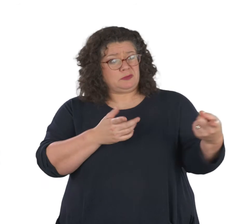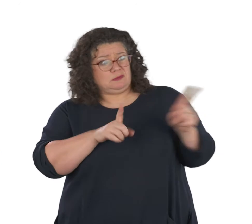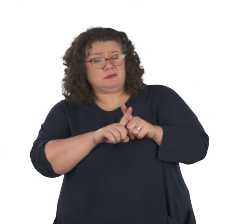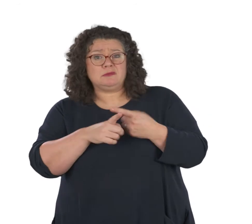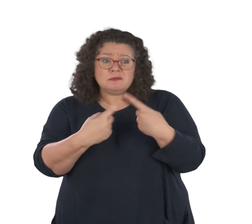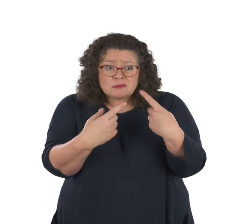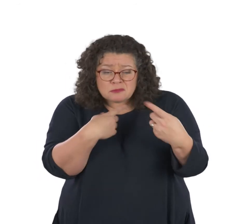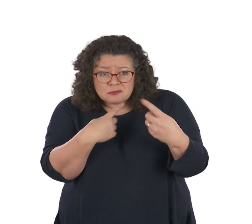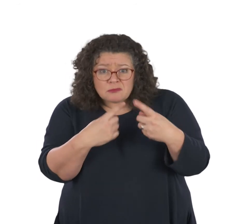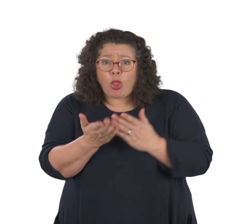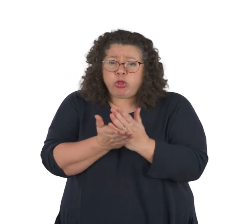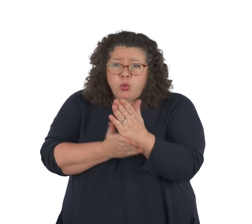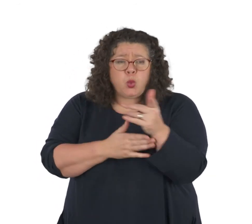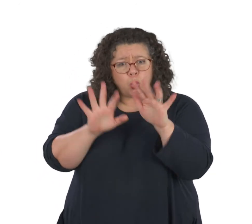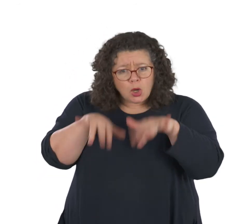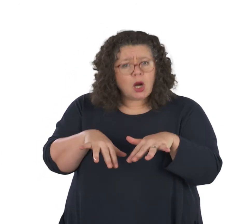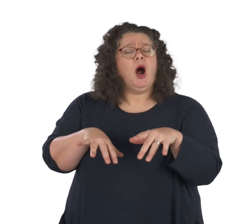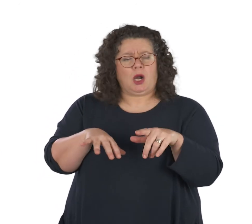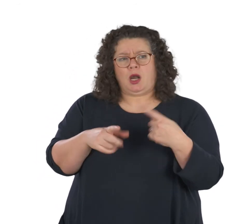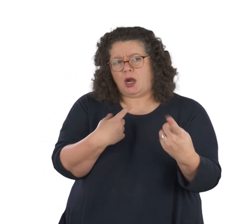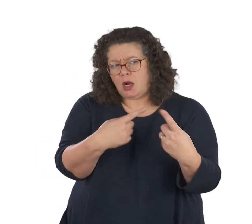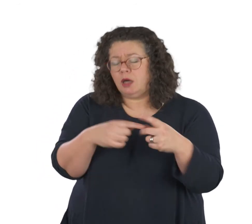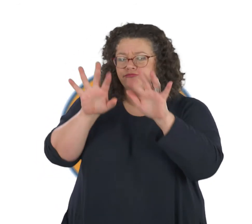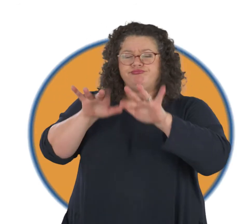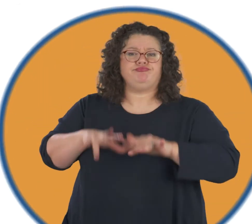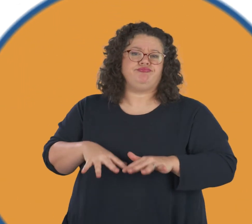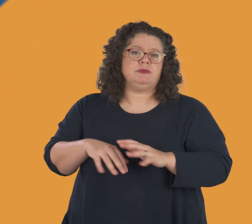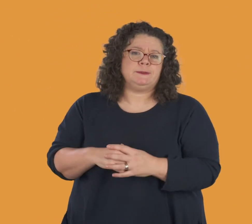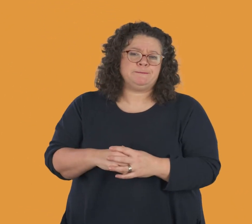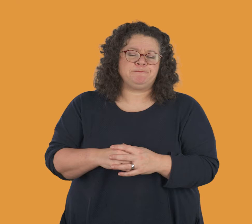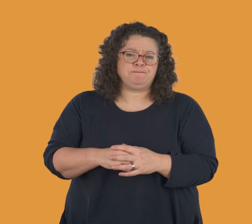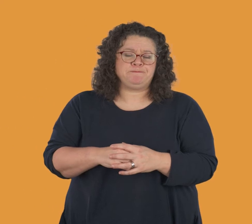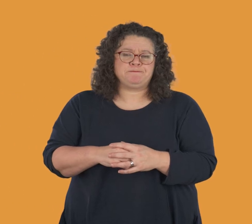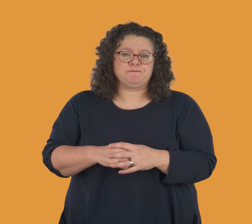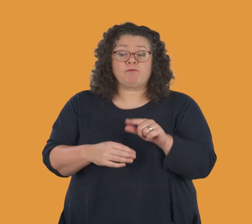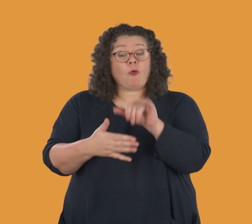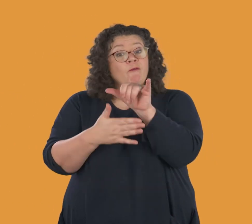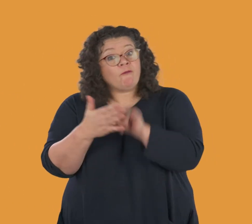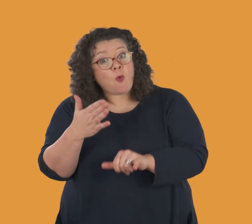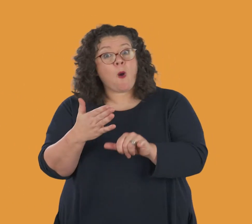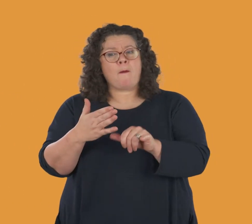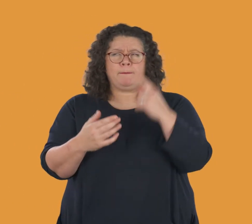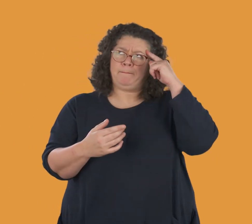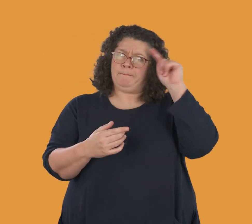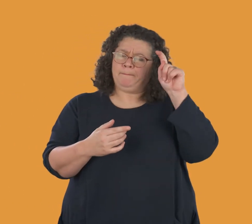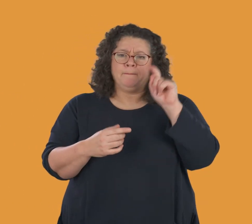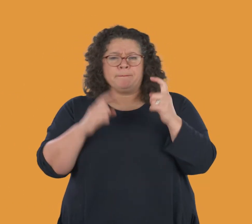chi a'i chwblhau ar eich ran. Mae'r ffurflen yn eich annog i feddwl am